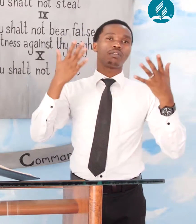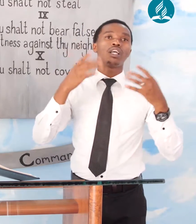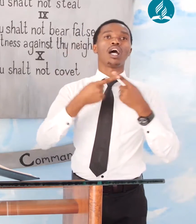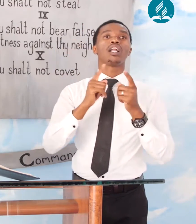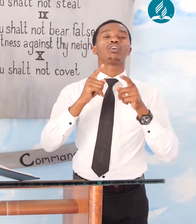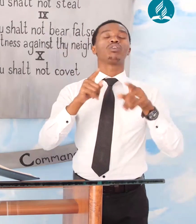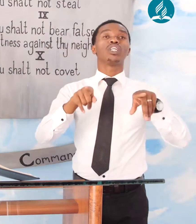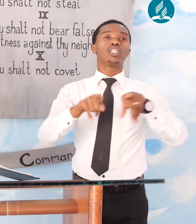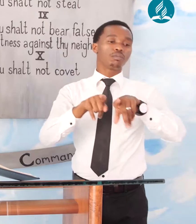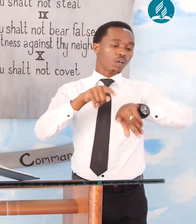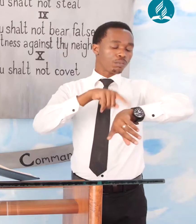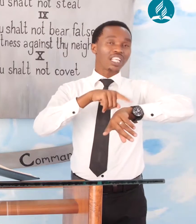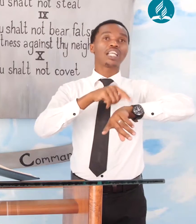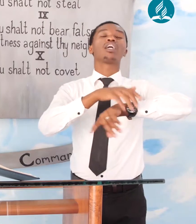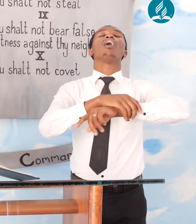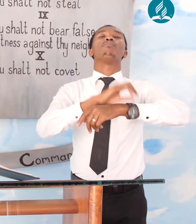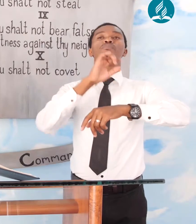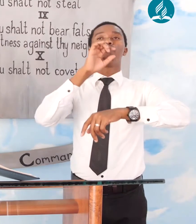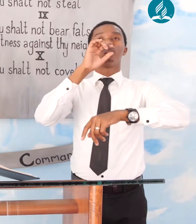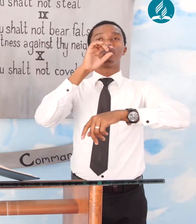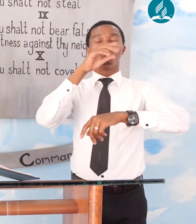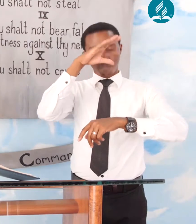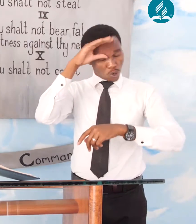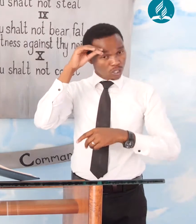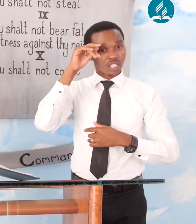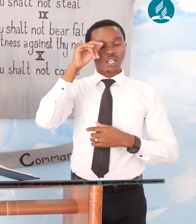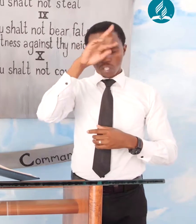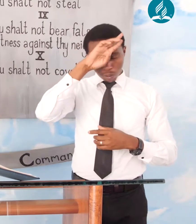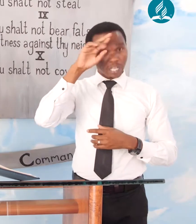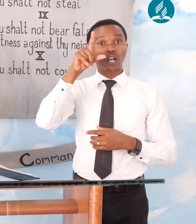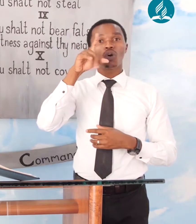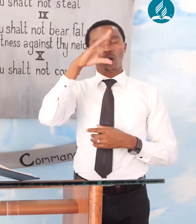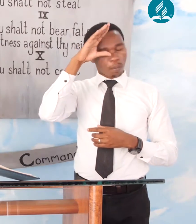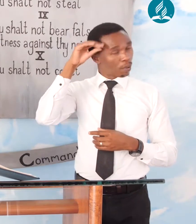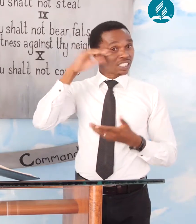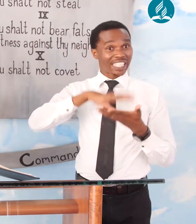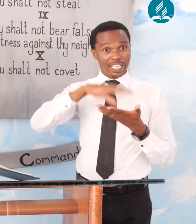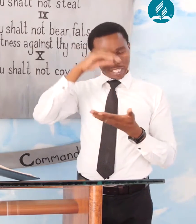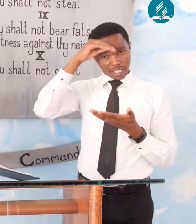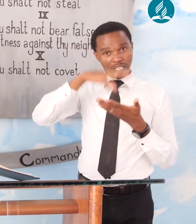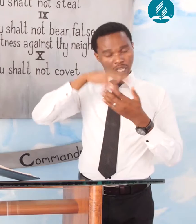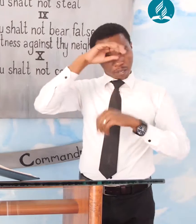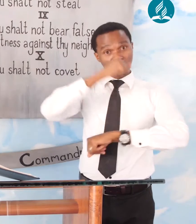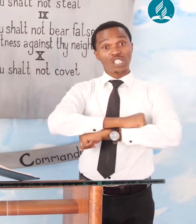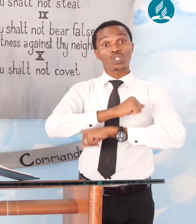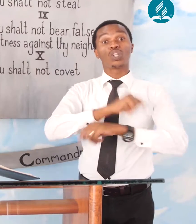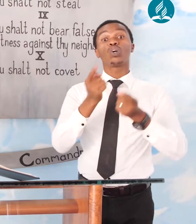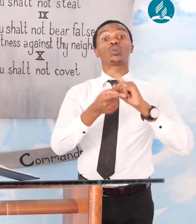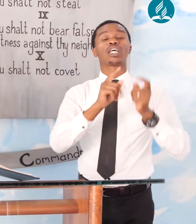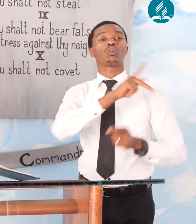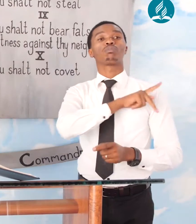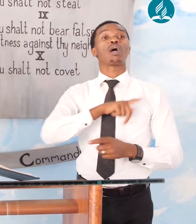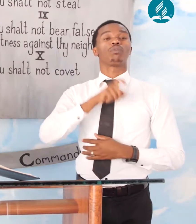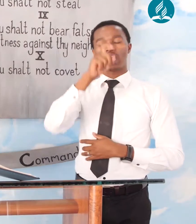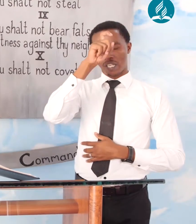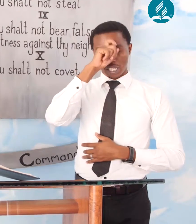wari warize mu ishuri ry'ubwami bya Egiputa birumvikana yuko birumvikana ko